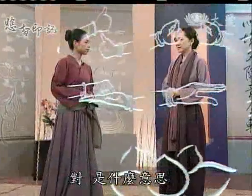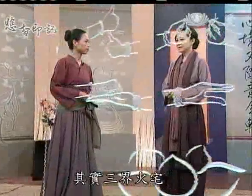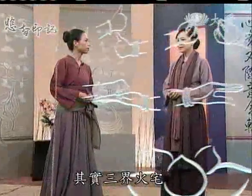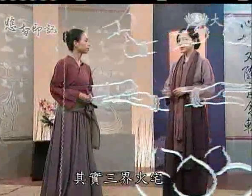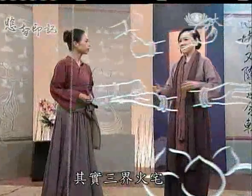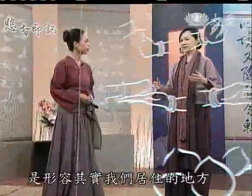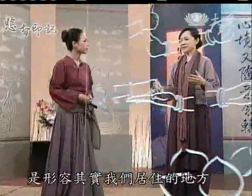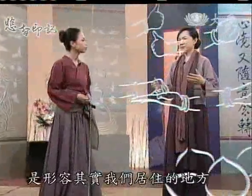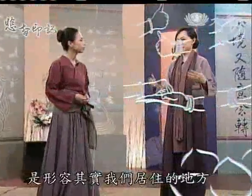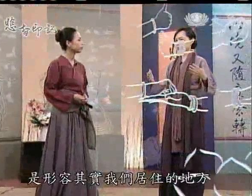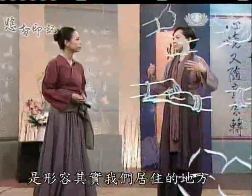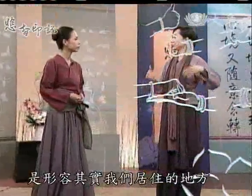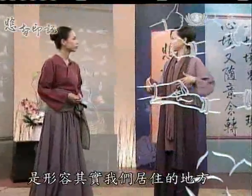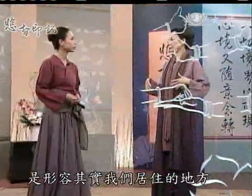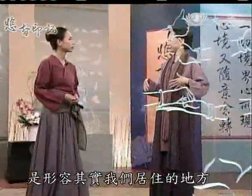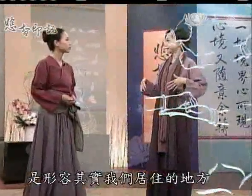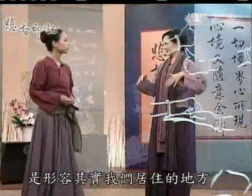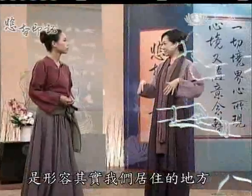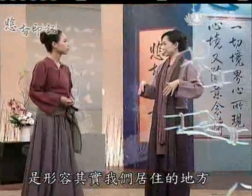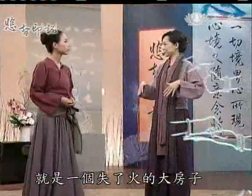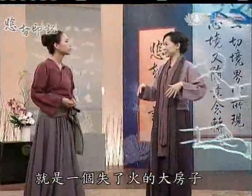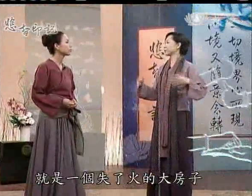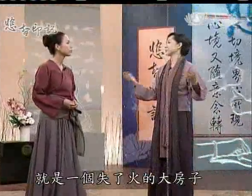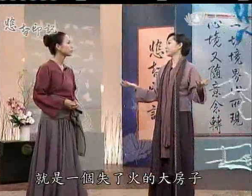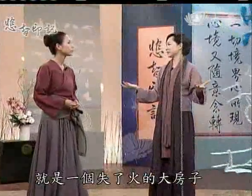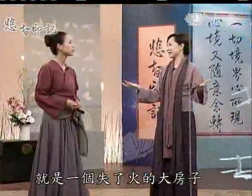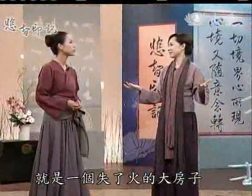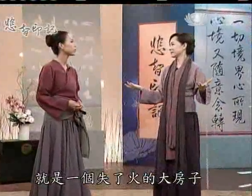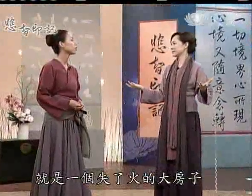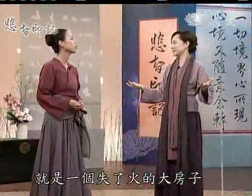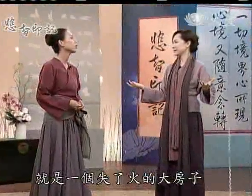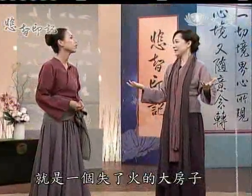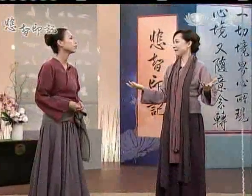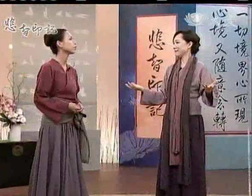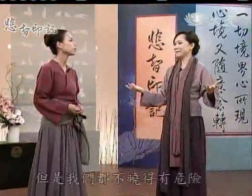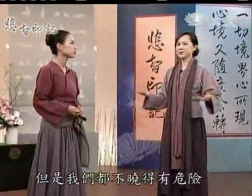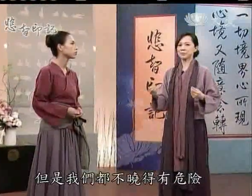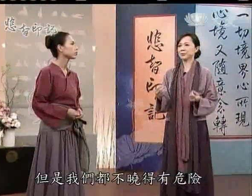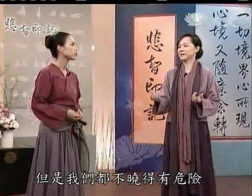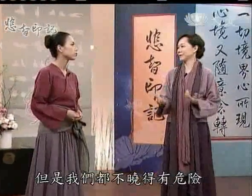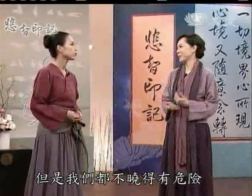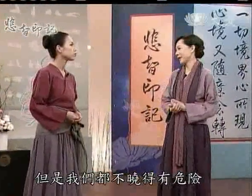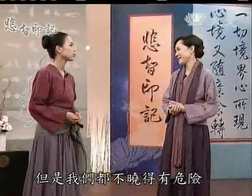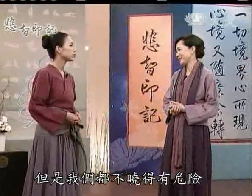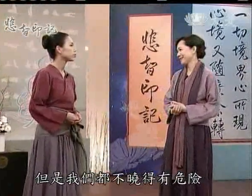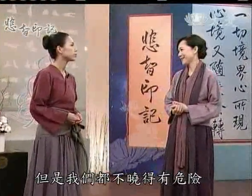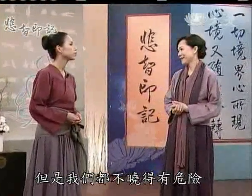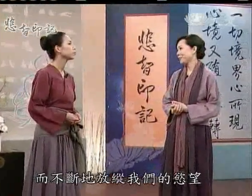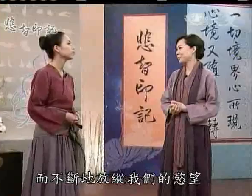其实三界火宅是形容，其实我们居住的地方就是一个失了火的大房子。但是我们都不晓得有危险，然后不